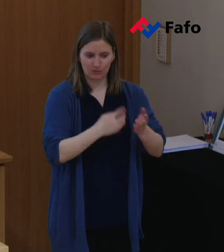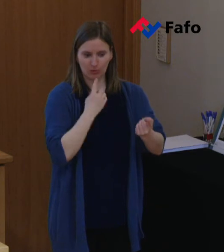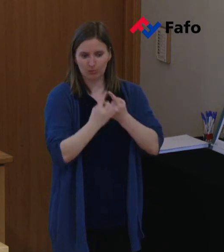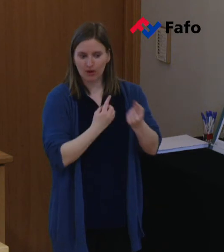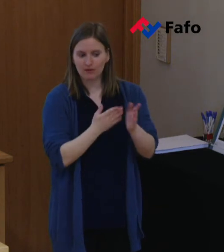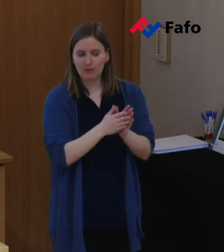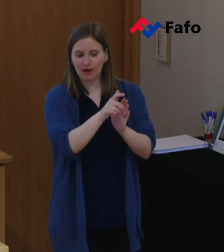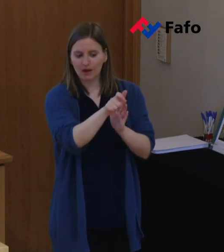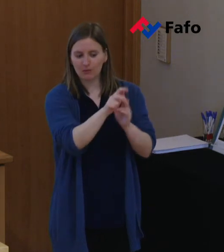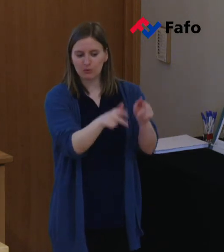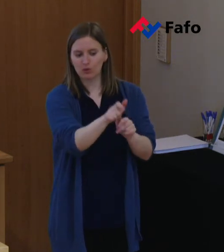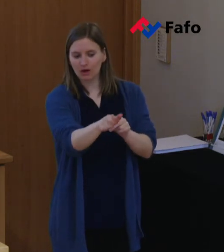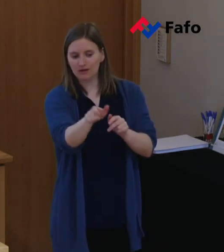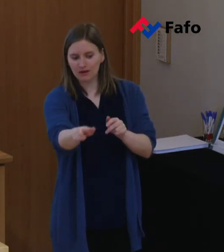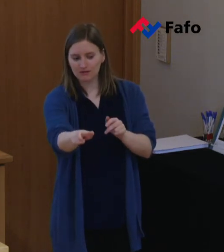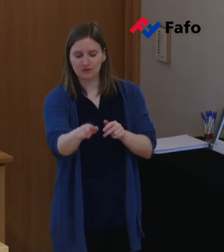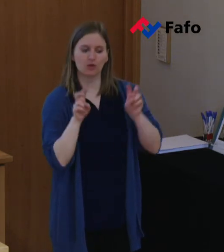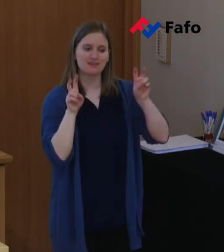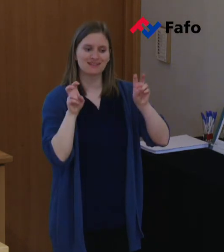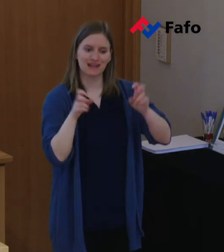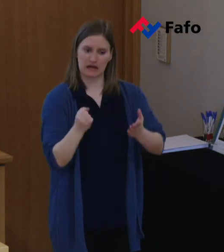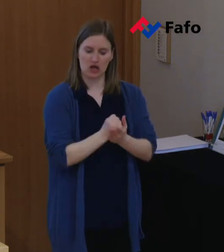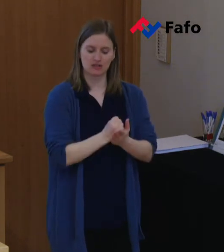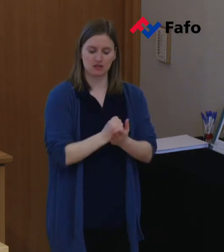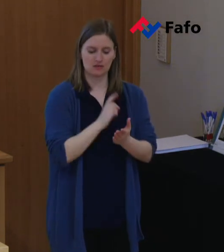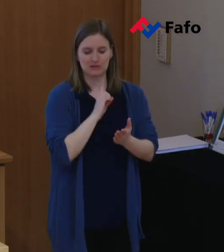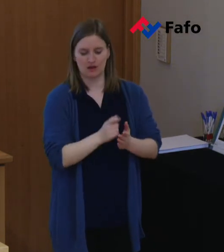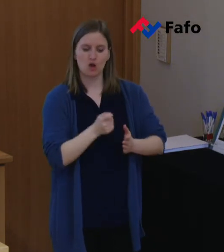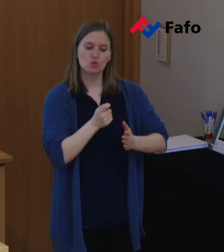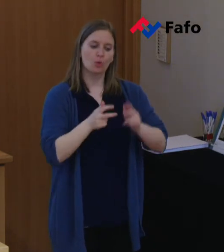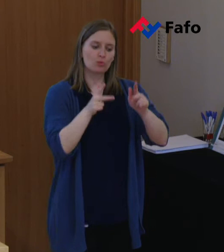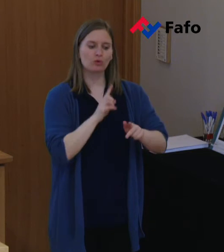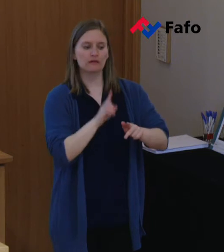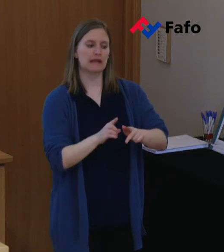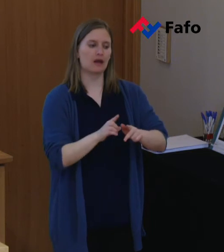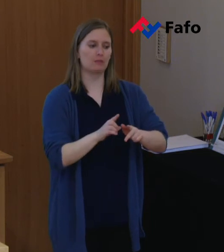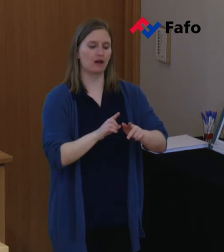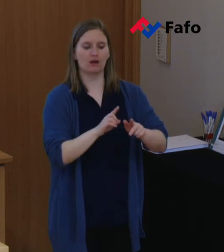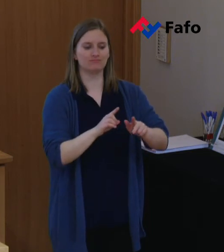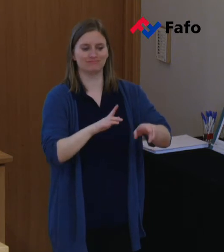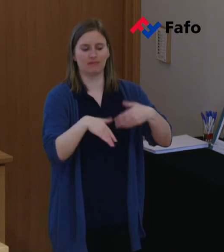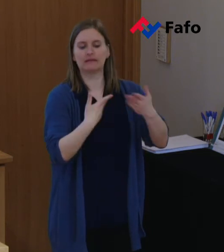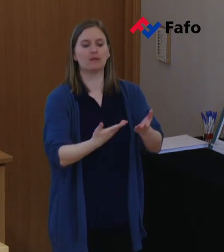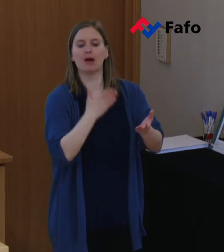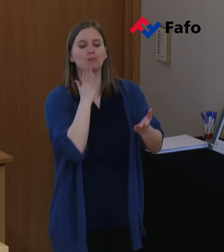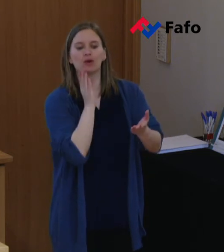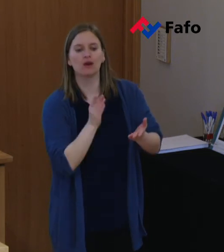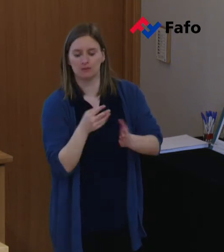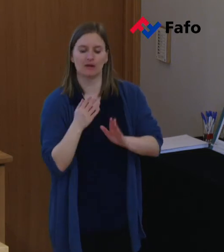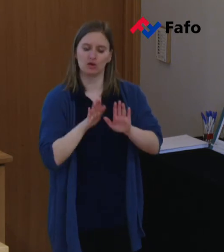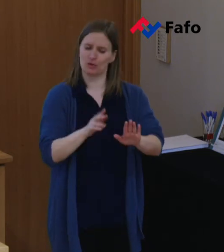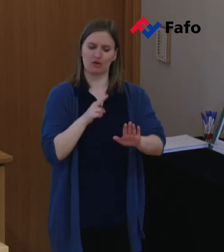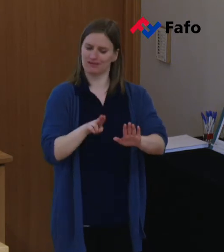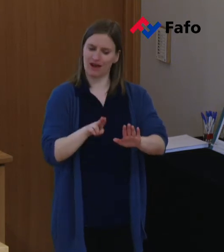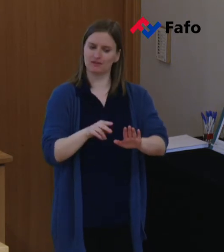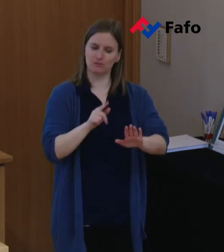om. Så jeg skal besitere en ansatt som sier at noen brukere kan si bare skaff meg en bolig. Men da stopper vi opp og sier nei, du må si noe om